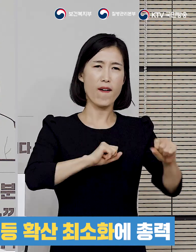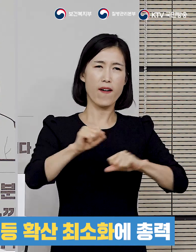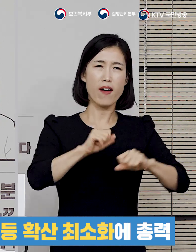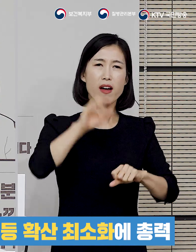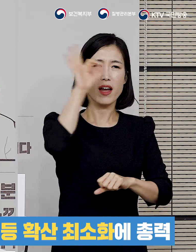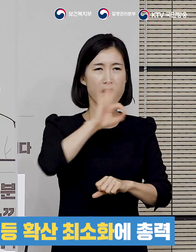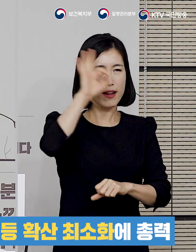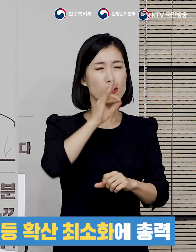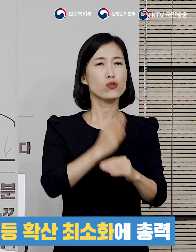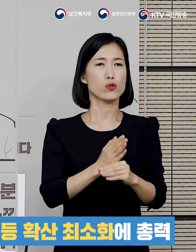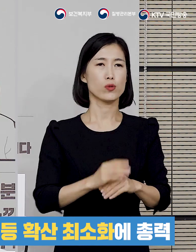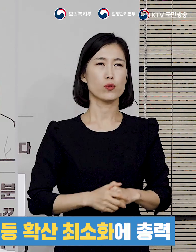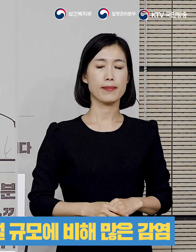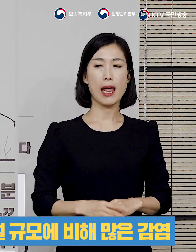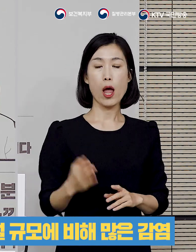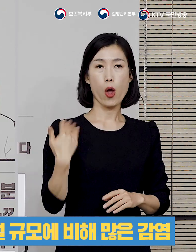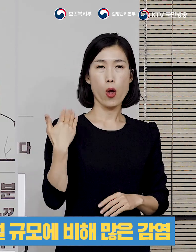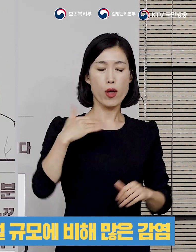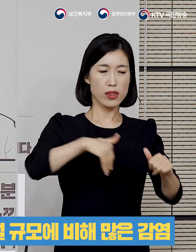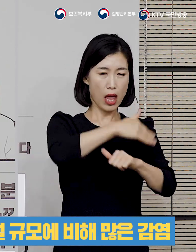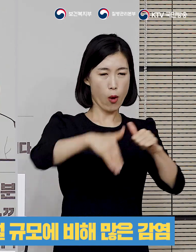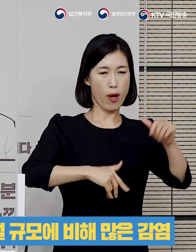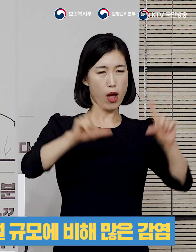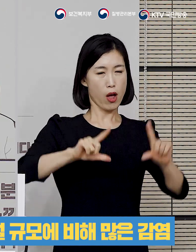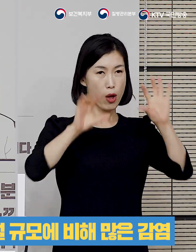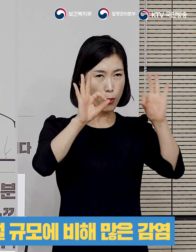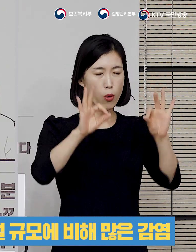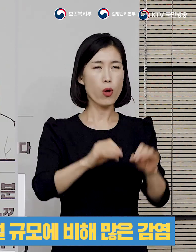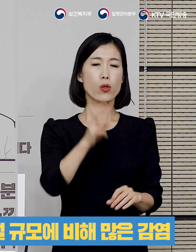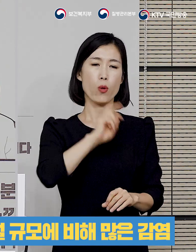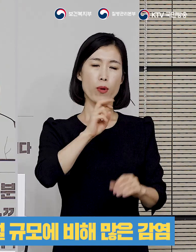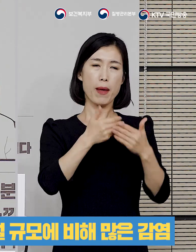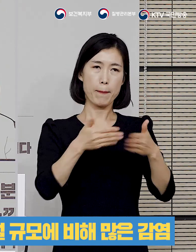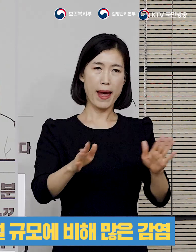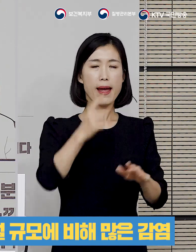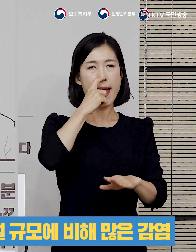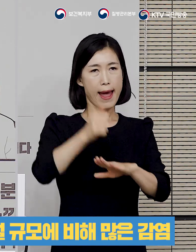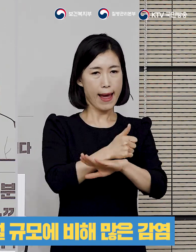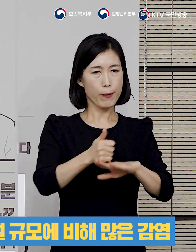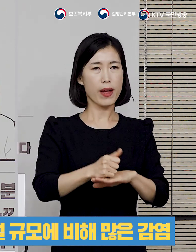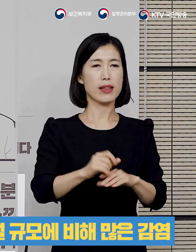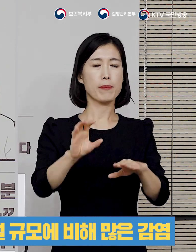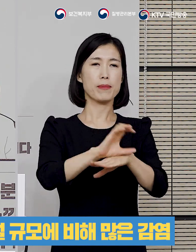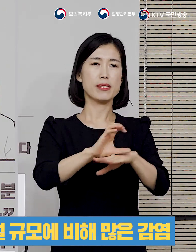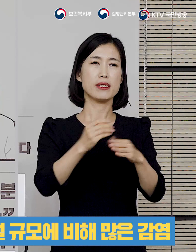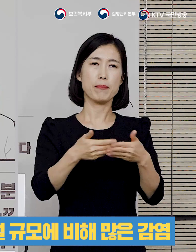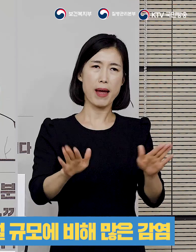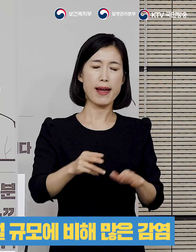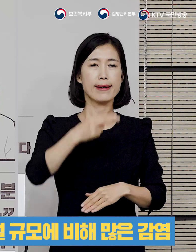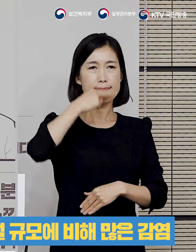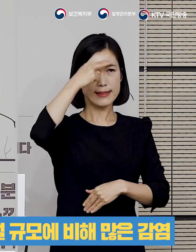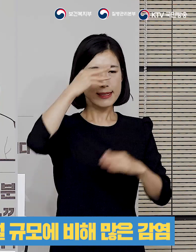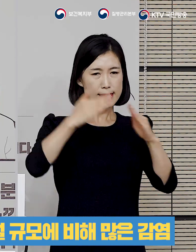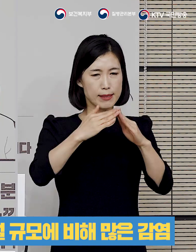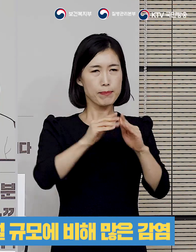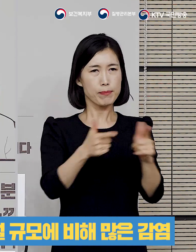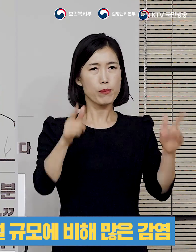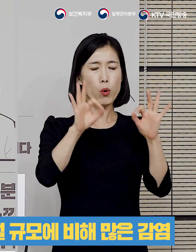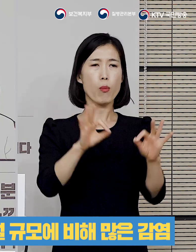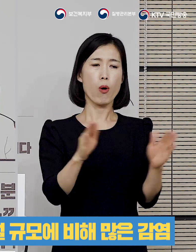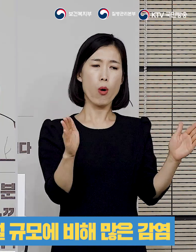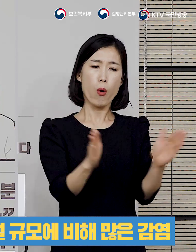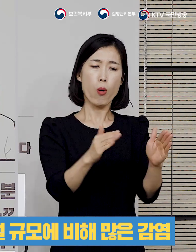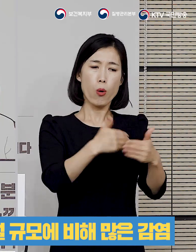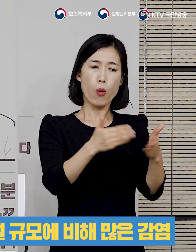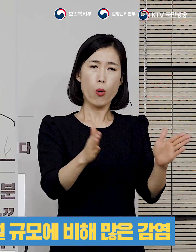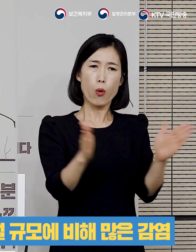적극적으로 찾고 있습니다. 최근의 상황을 보면 노래방, 학원, PC방, 주점 등에서